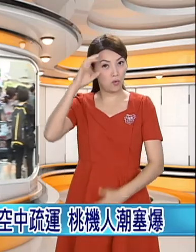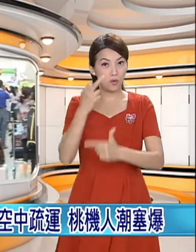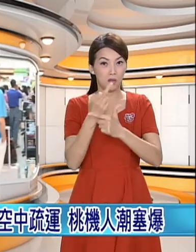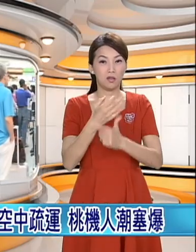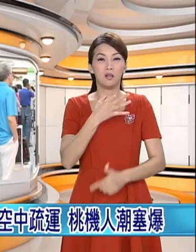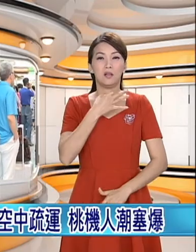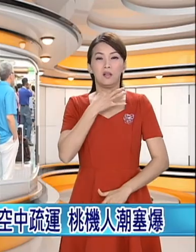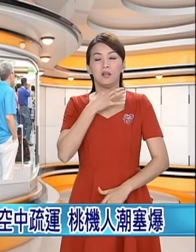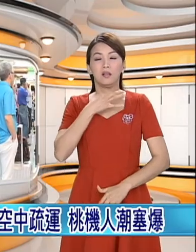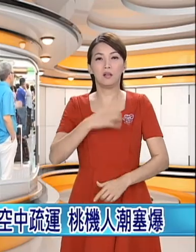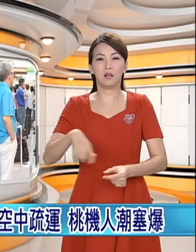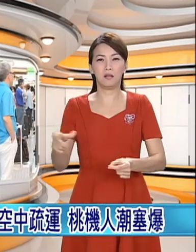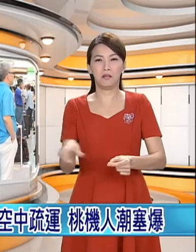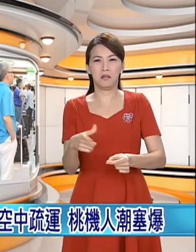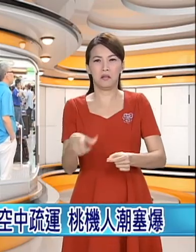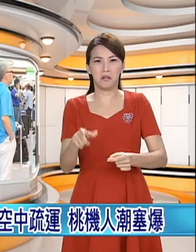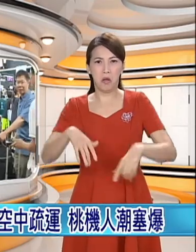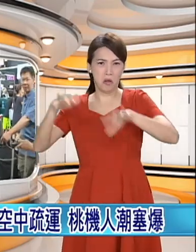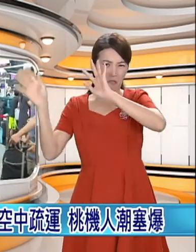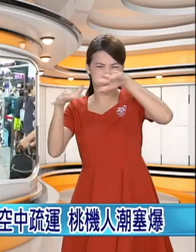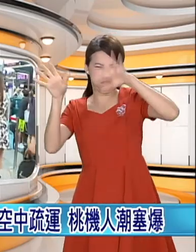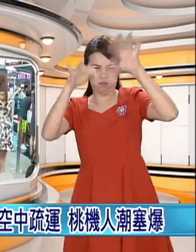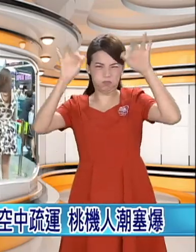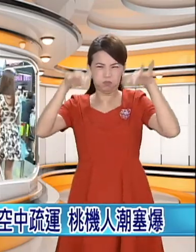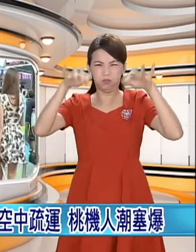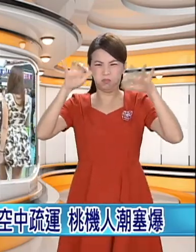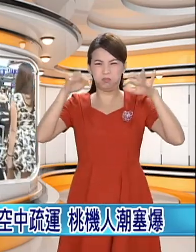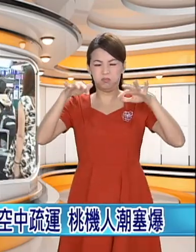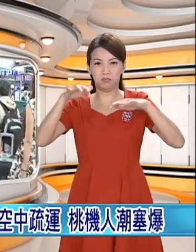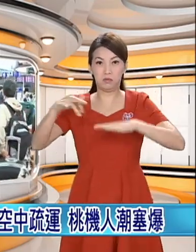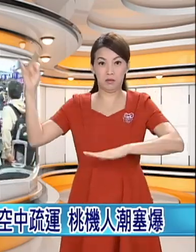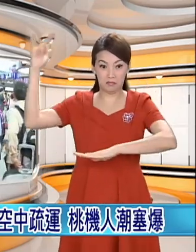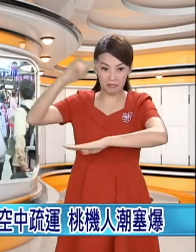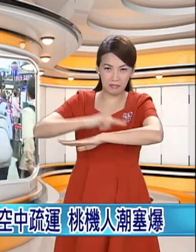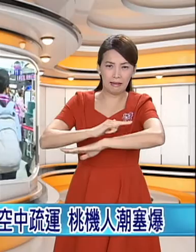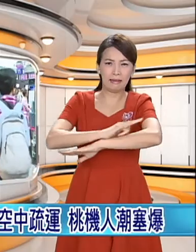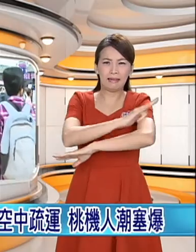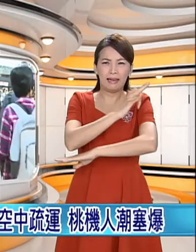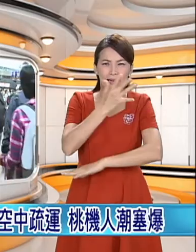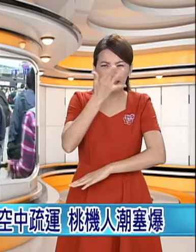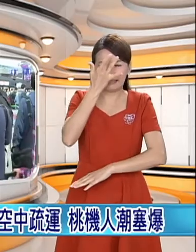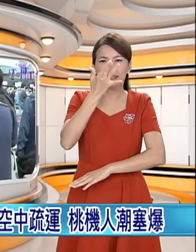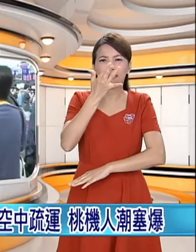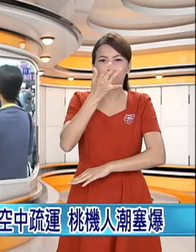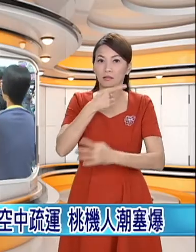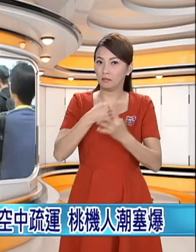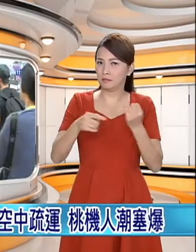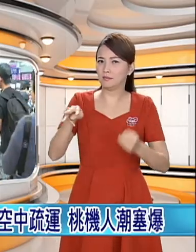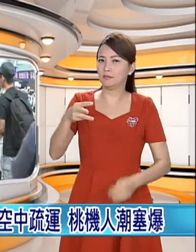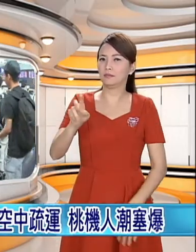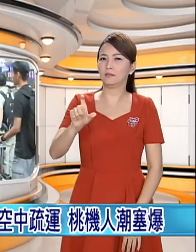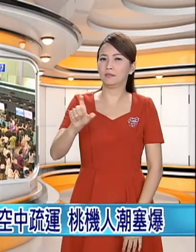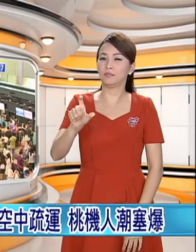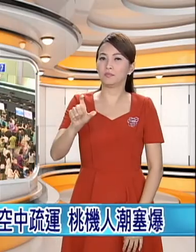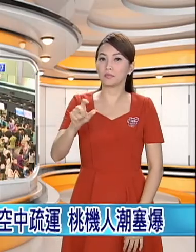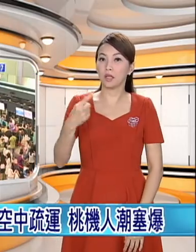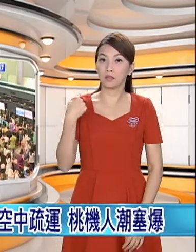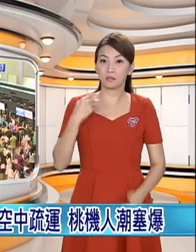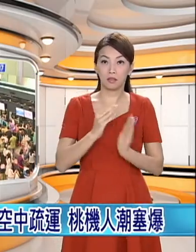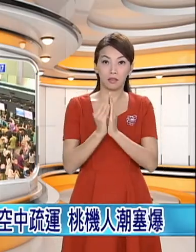苏迪勒台风造成超过了360架次的航班都受到了影响。昨天，桃园